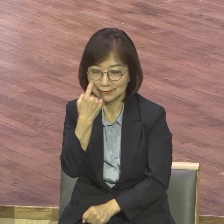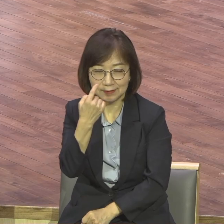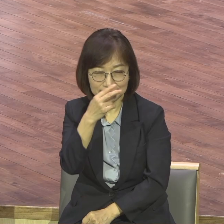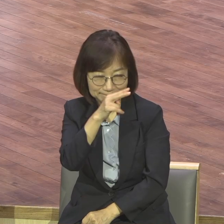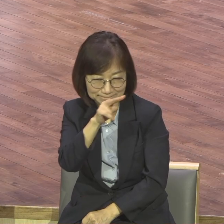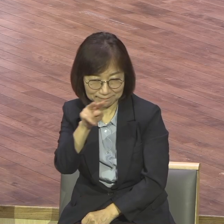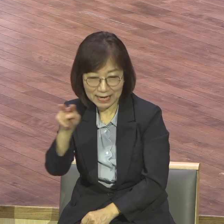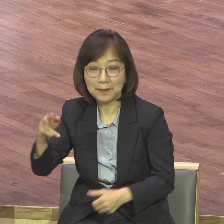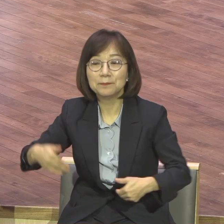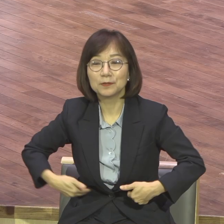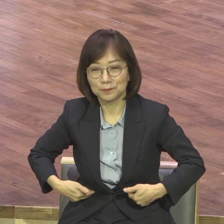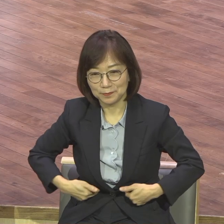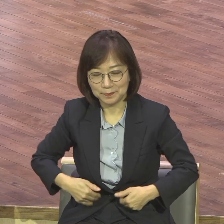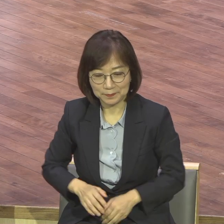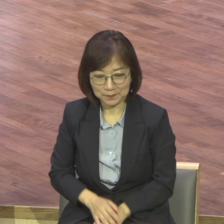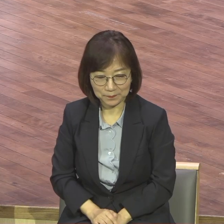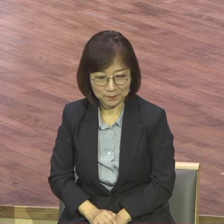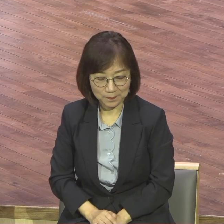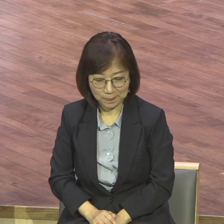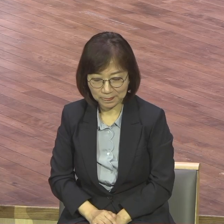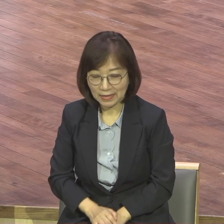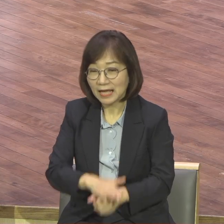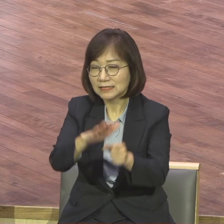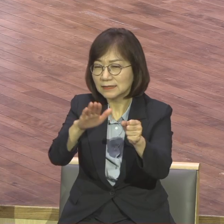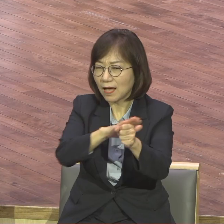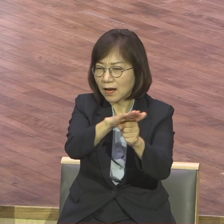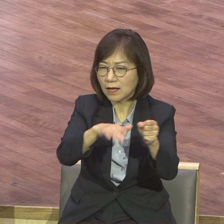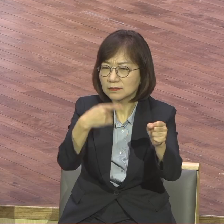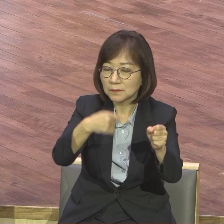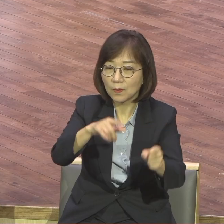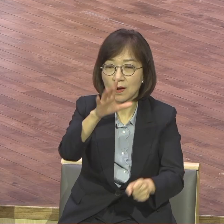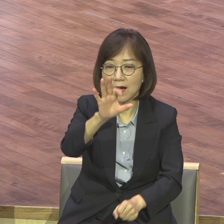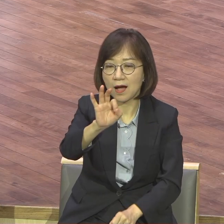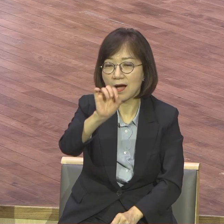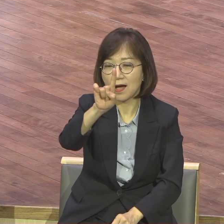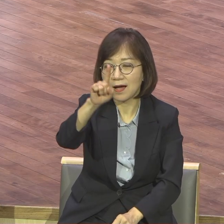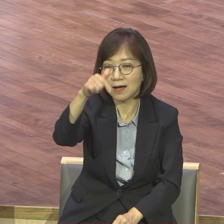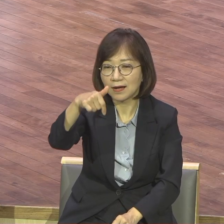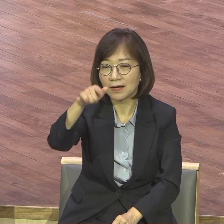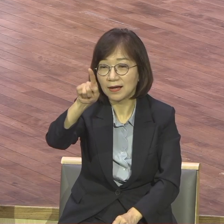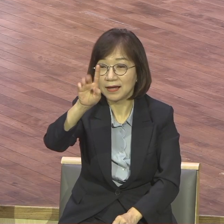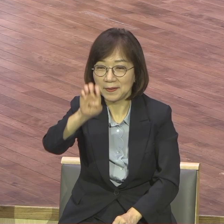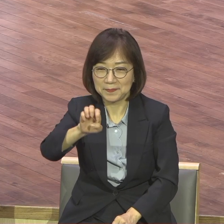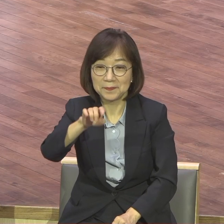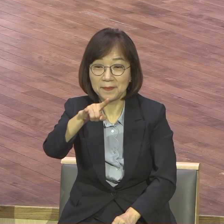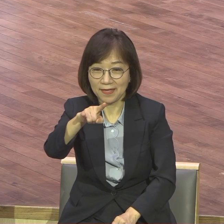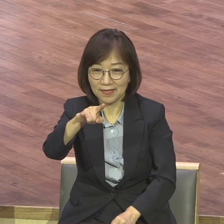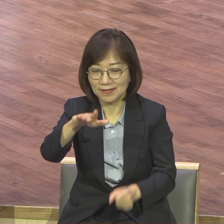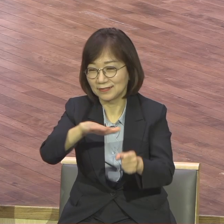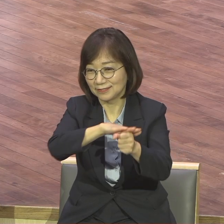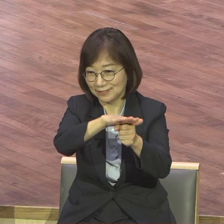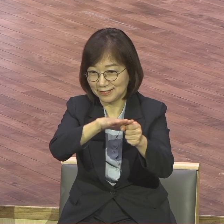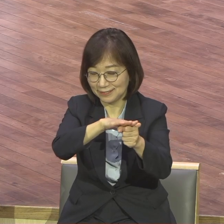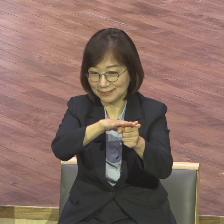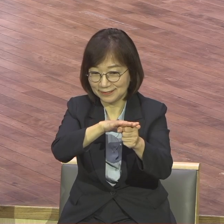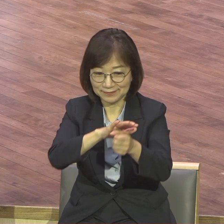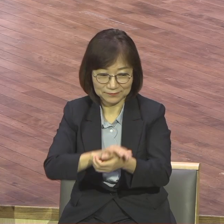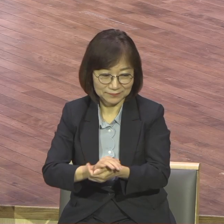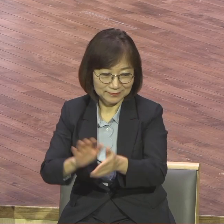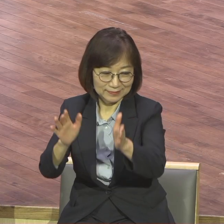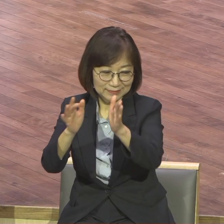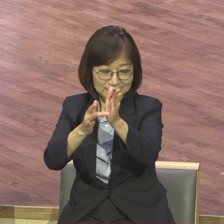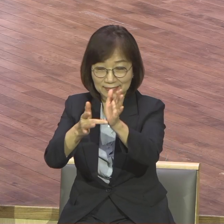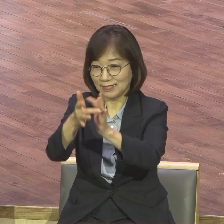사랑의 시각. 여기서 사랑은요, 아가페의 사랑인데 예수